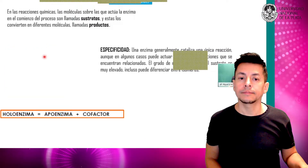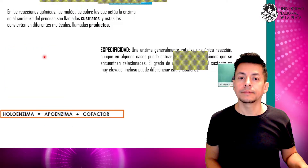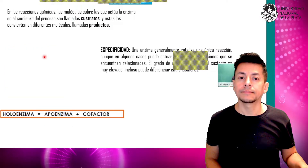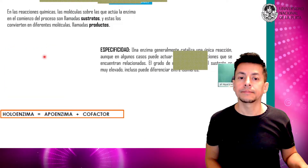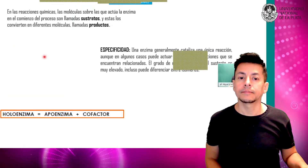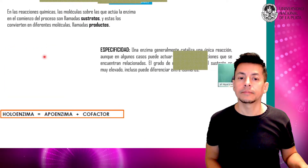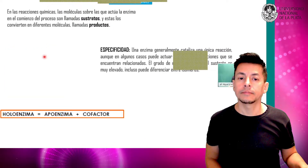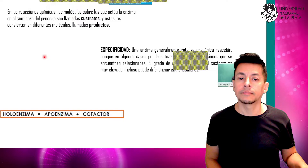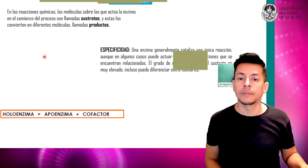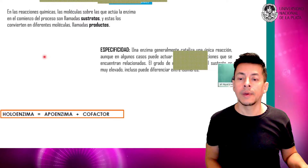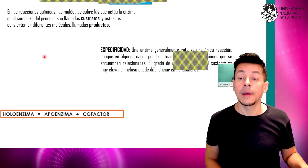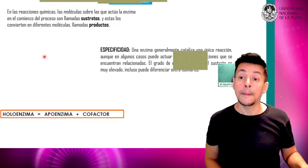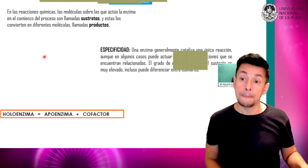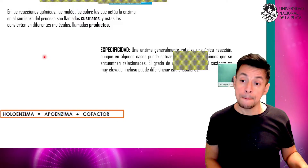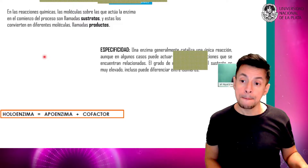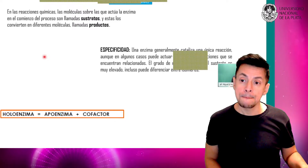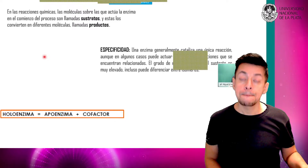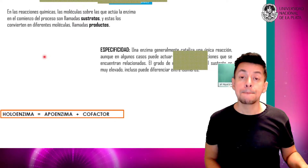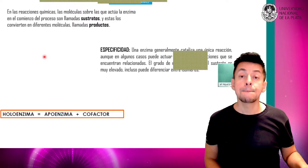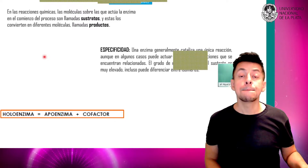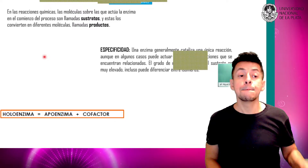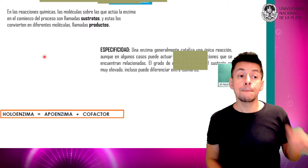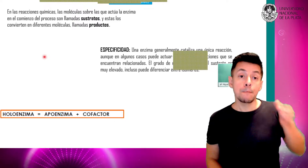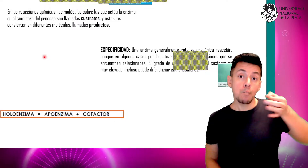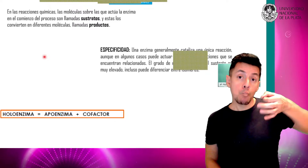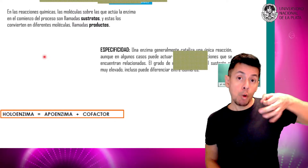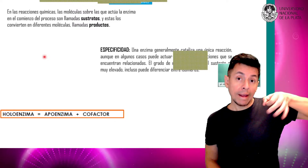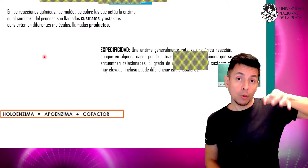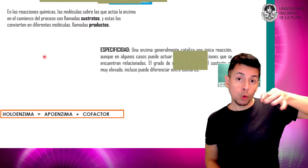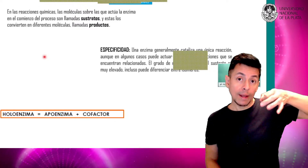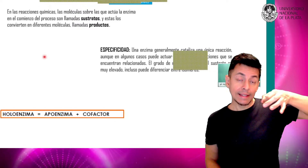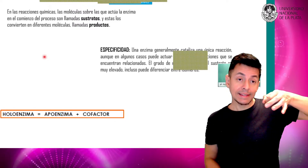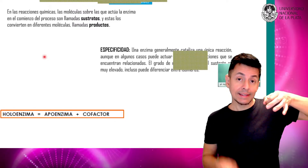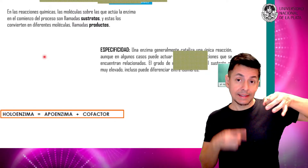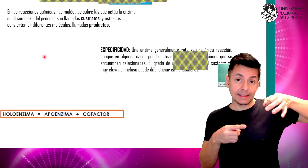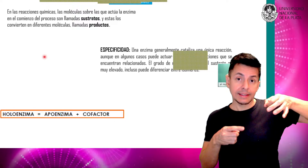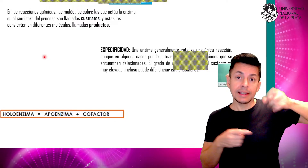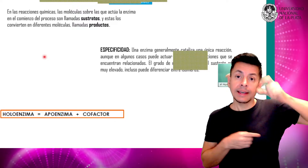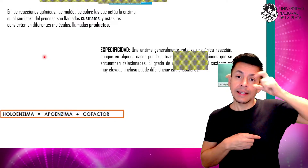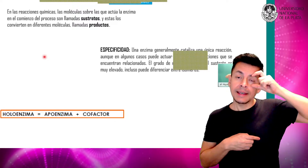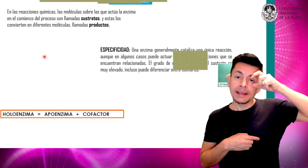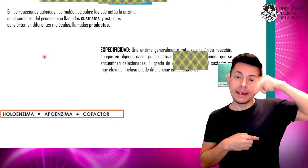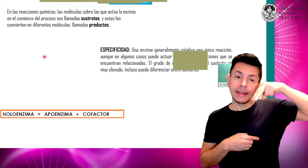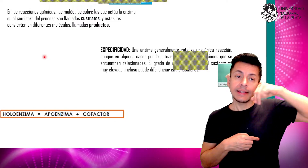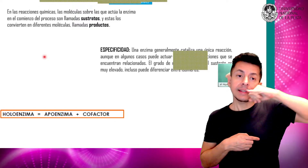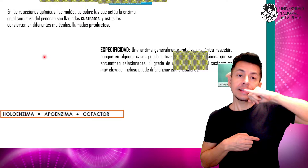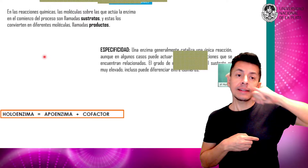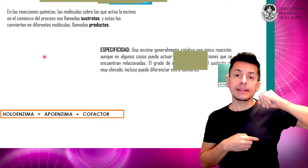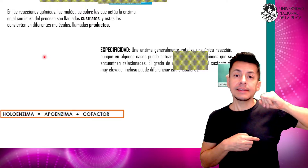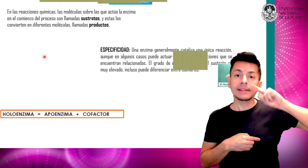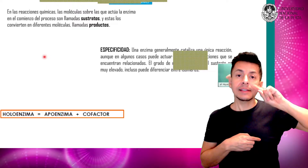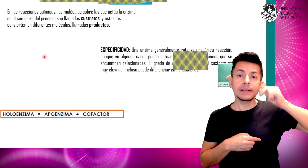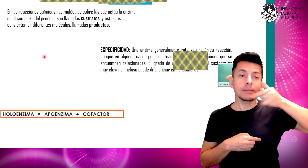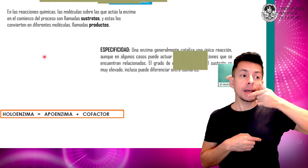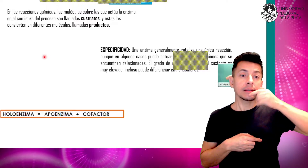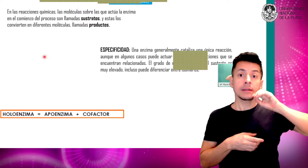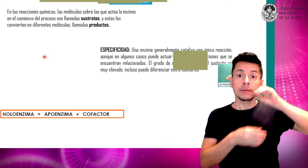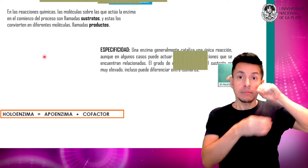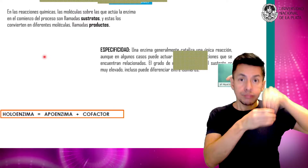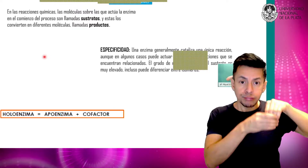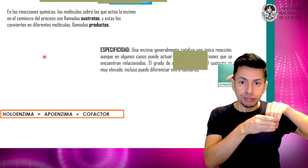las moléculas sobre las que actúa la enzima se las llama sustratos, ¿sí? Son como